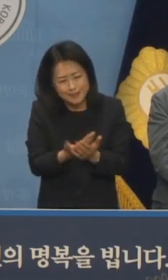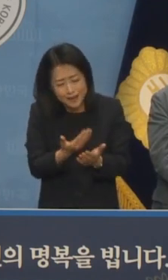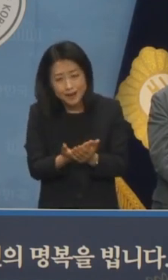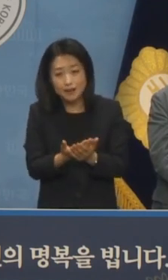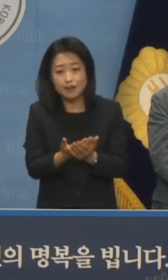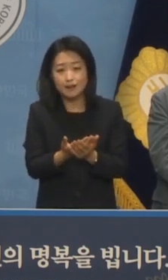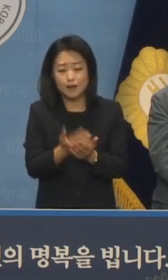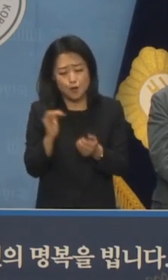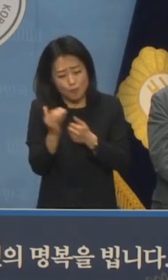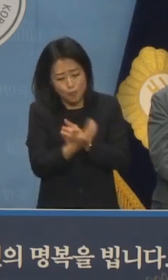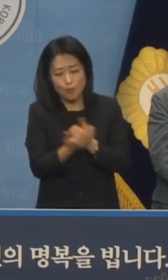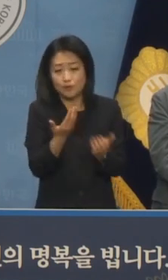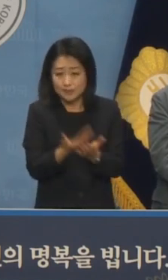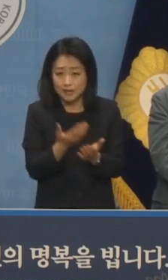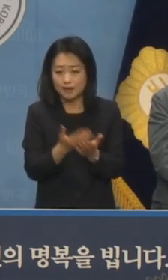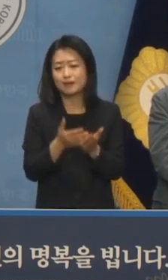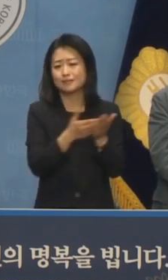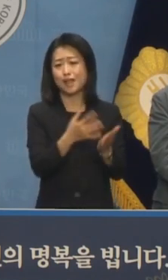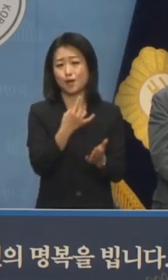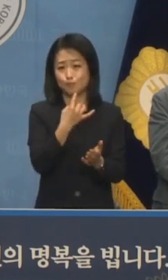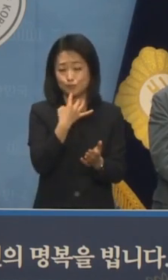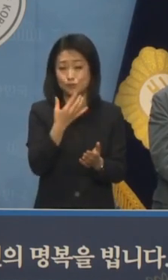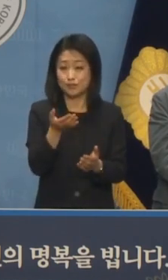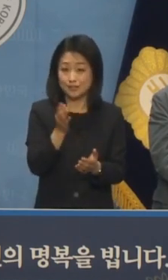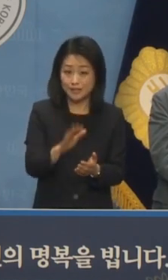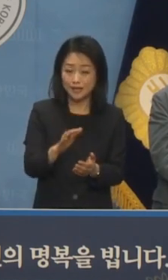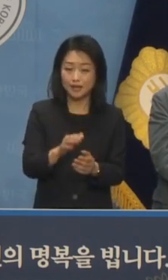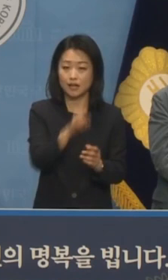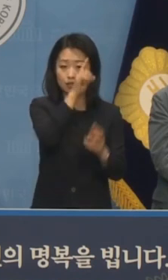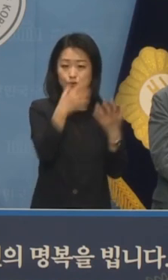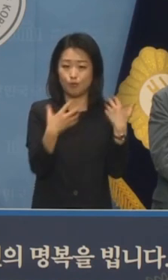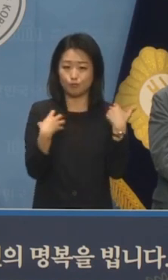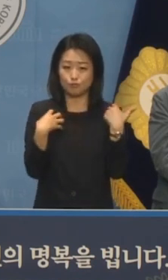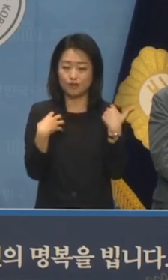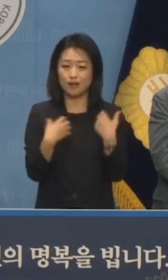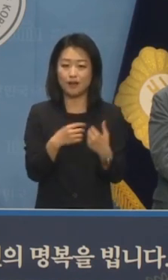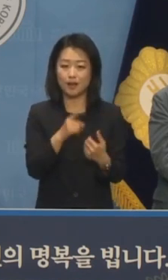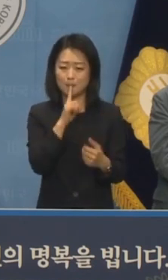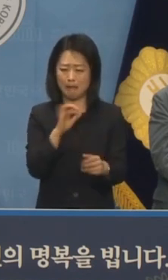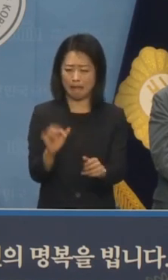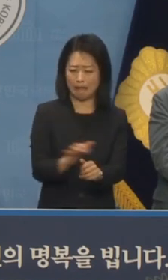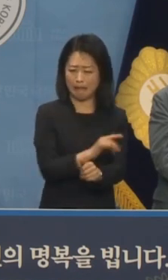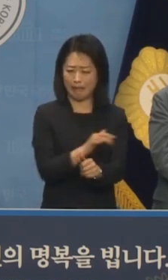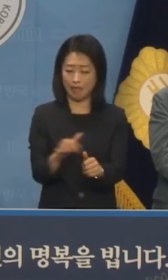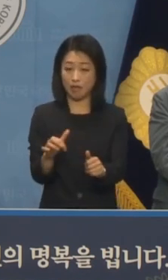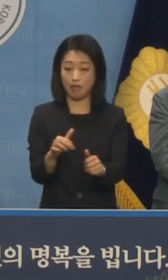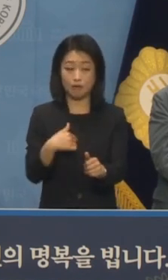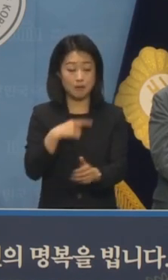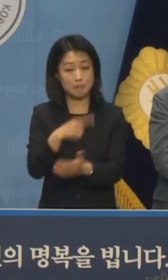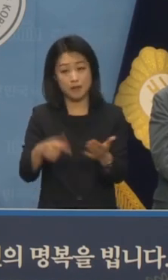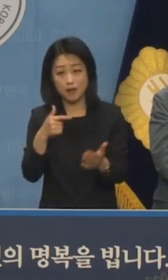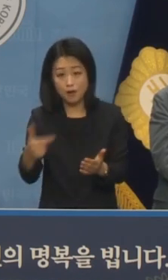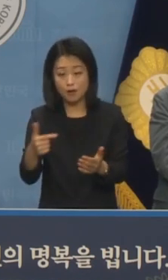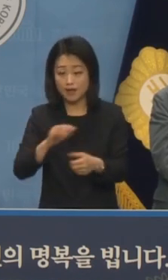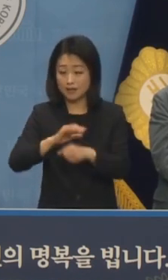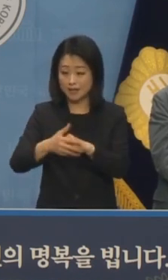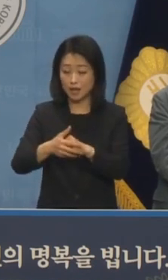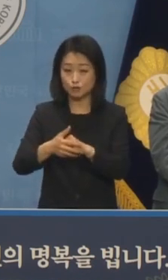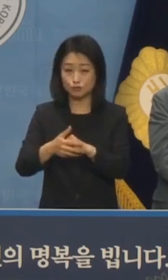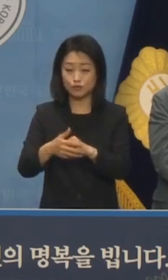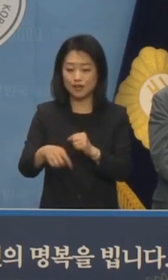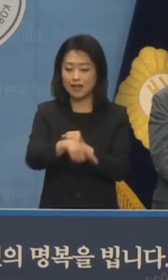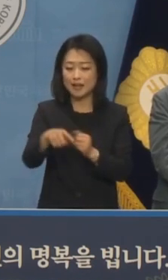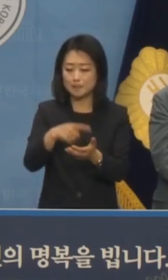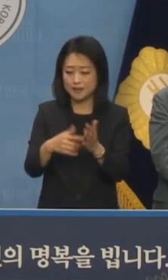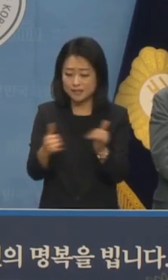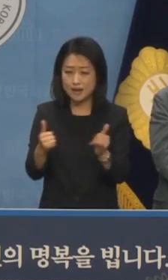국민인 피해자를 보호해야 할 정부에 의해 이간질 당하고 매도당하고 있습니다. 대구 희생자는 외쳤습니다. 너무나도 억울하고 암담한 상황에